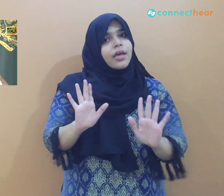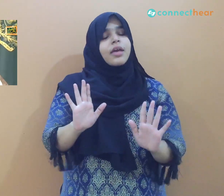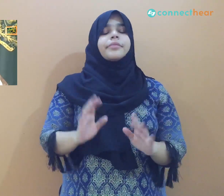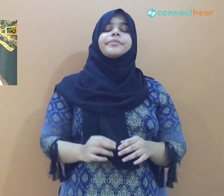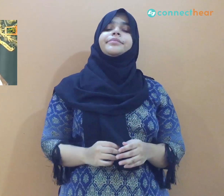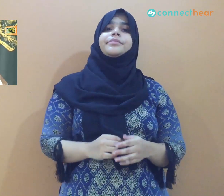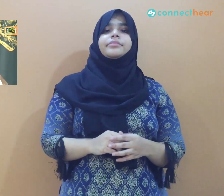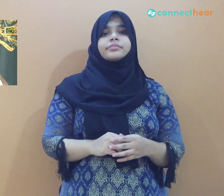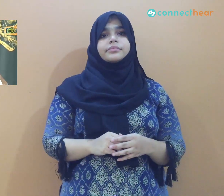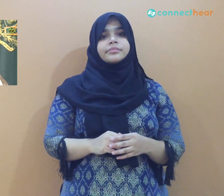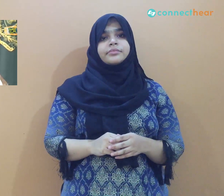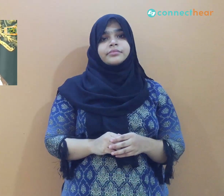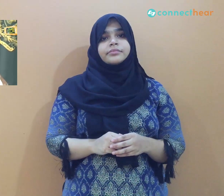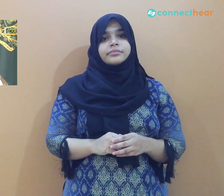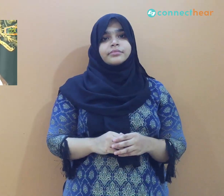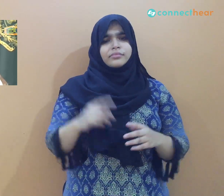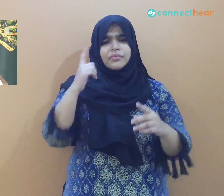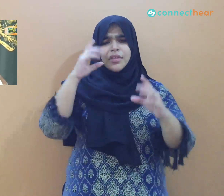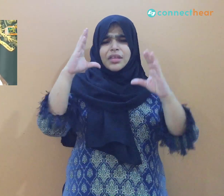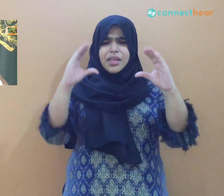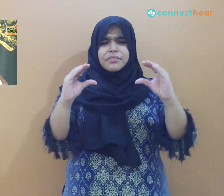تھیں.